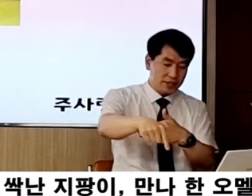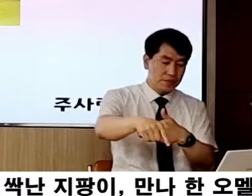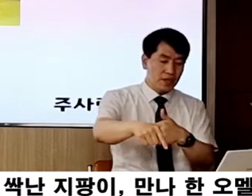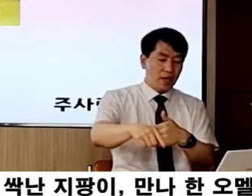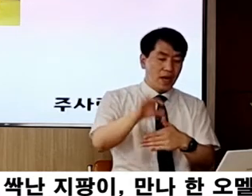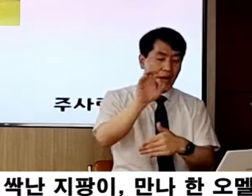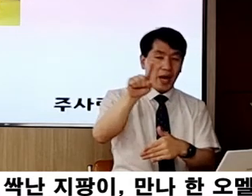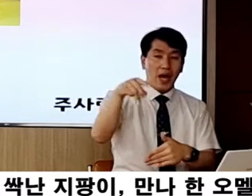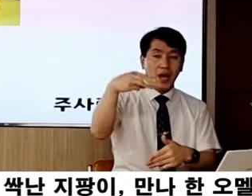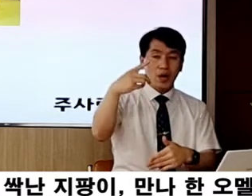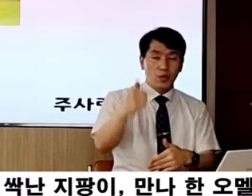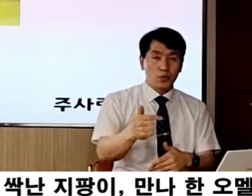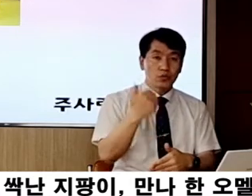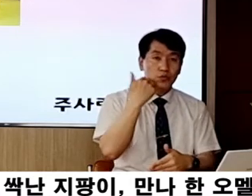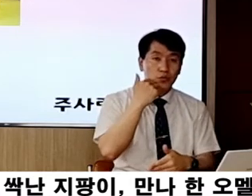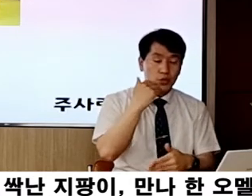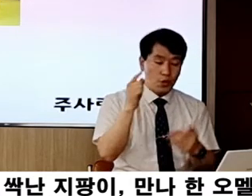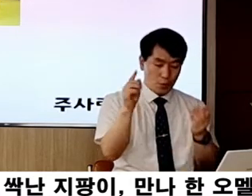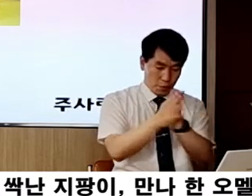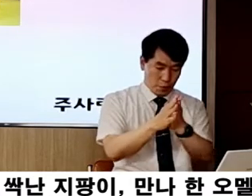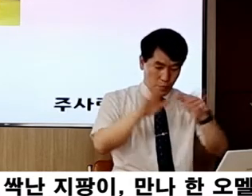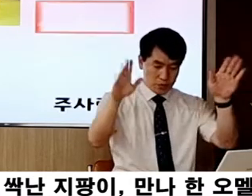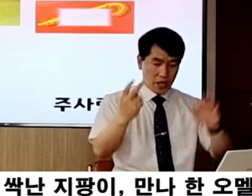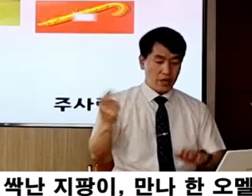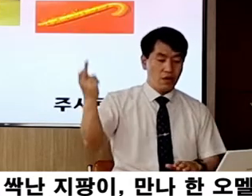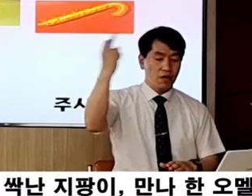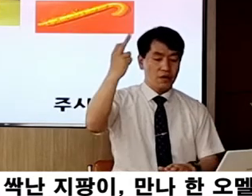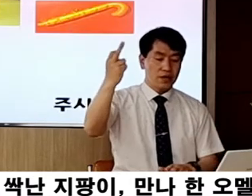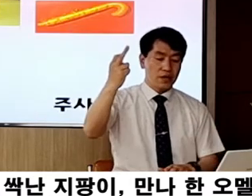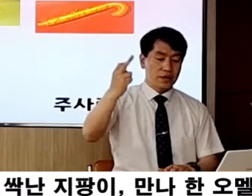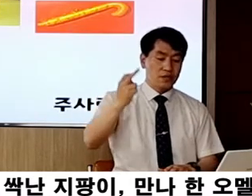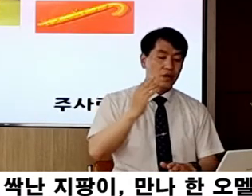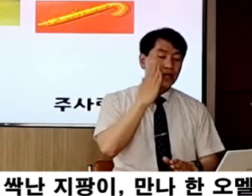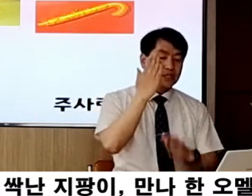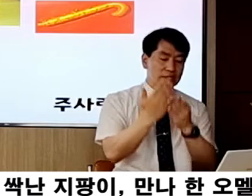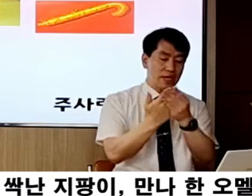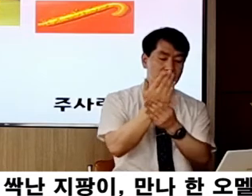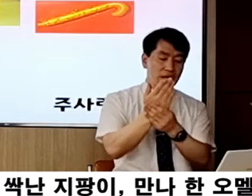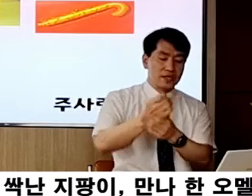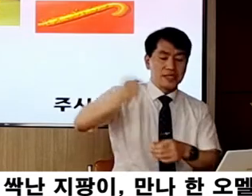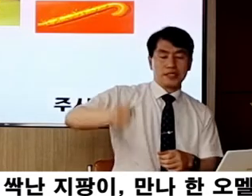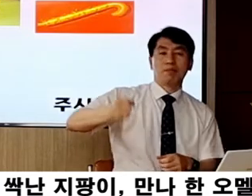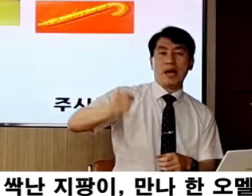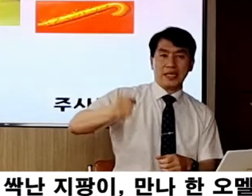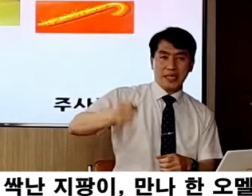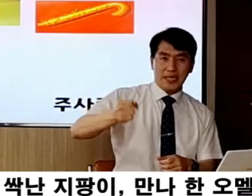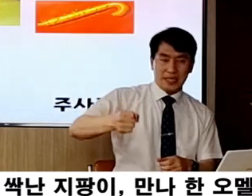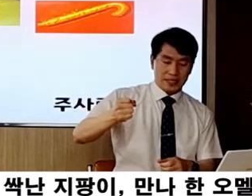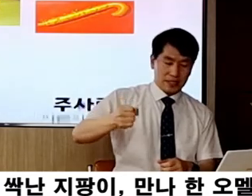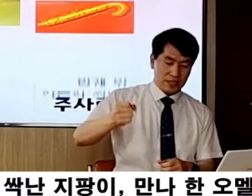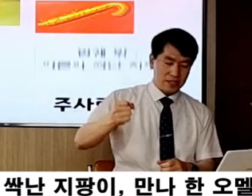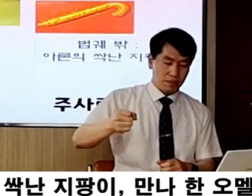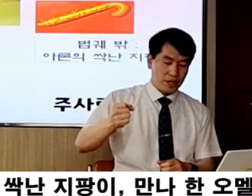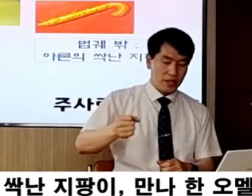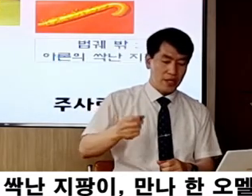밖에는 아론, 누구죠? 모세 형에서 쌍난 지팡이,